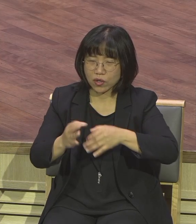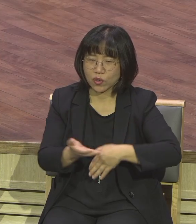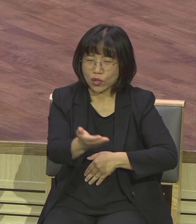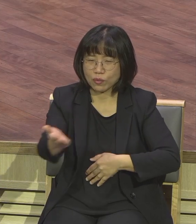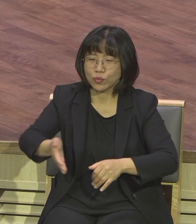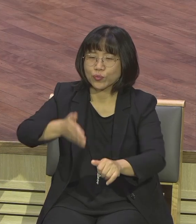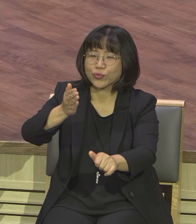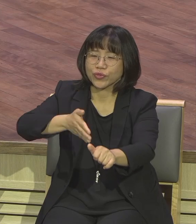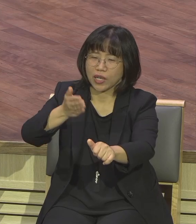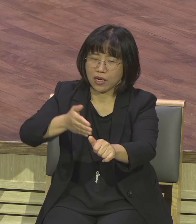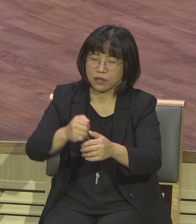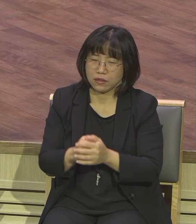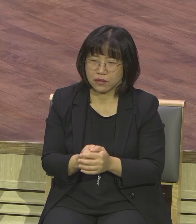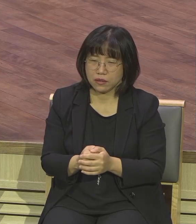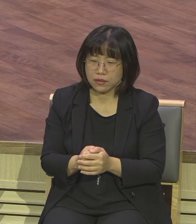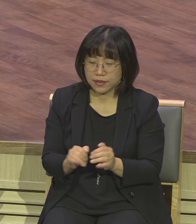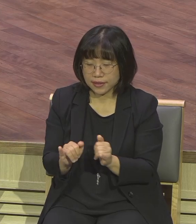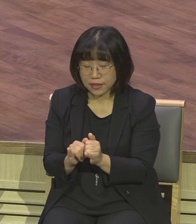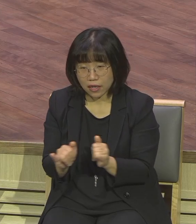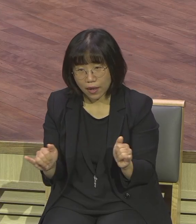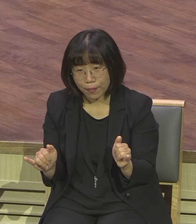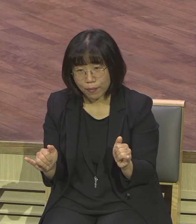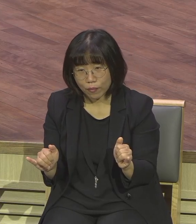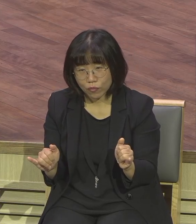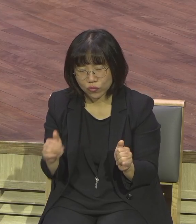사람은요 누구나 다 여자들은